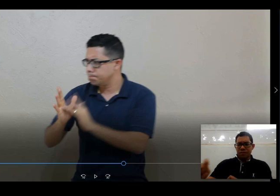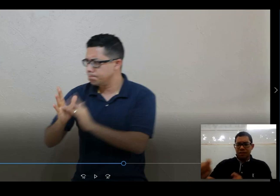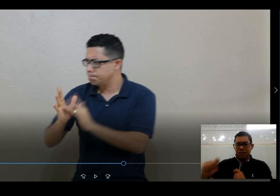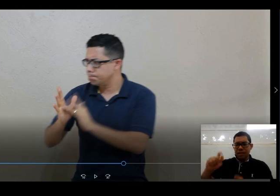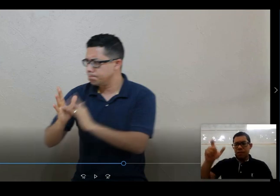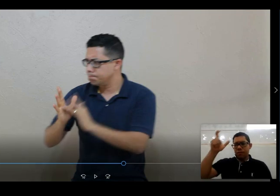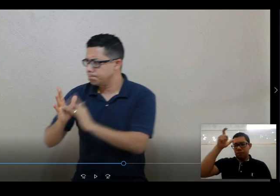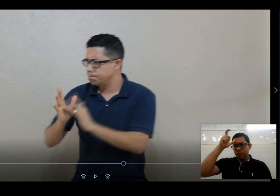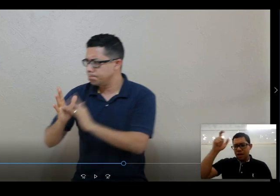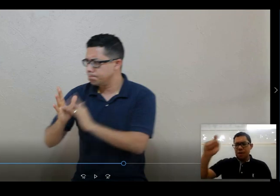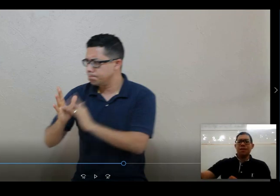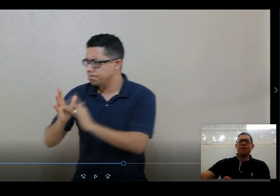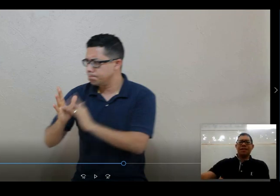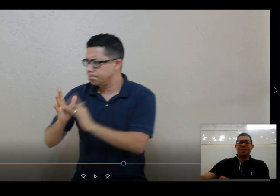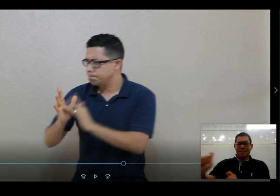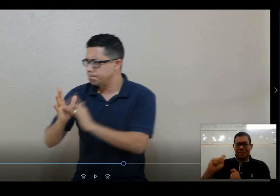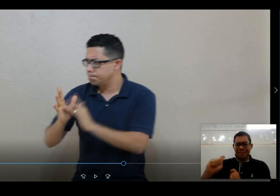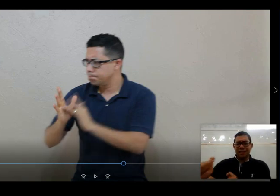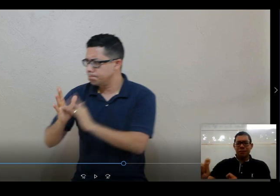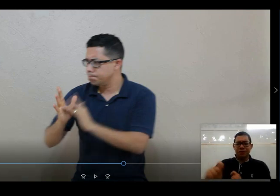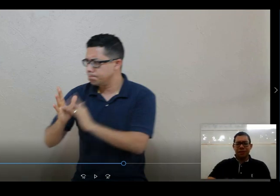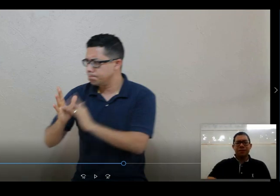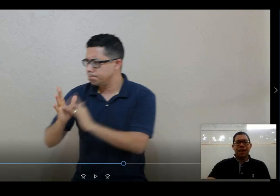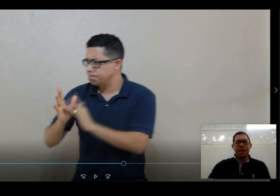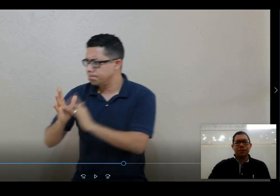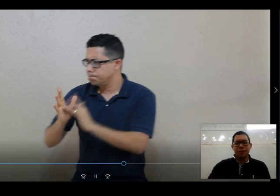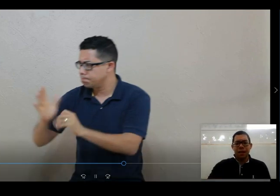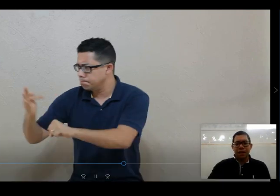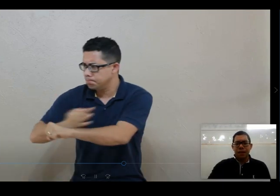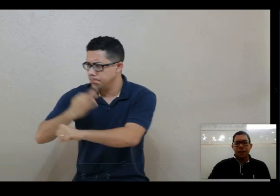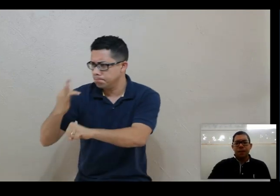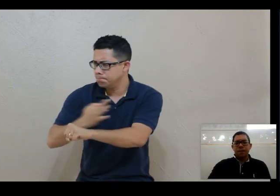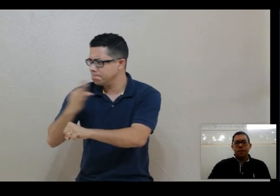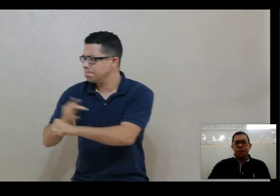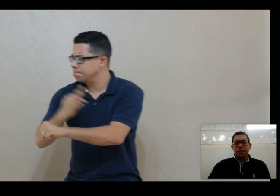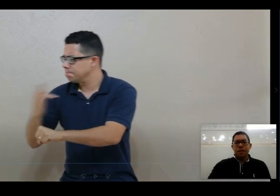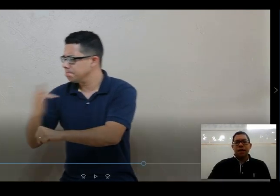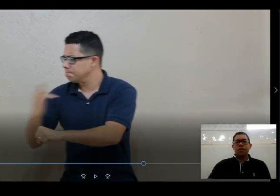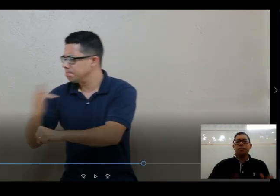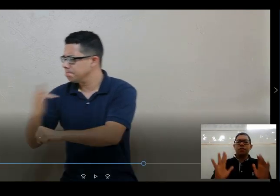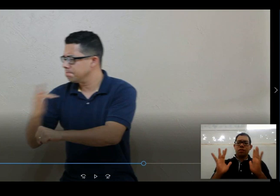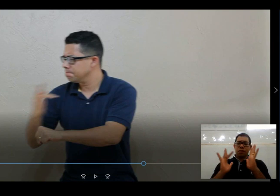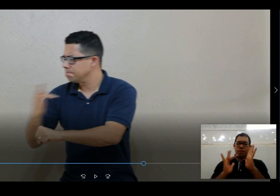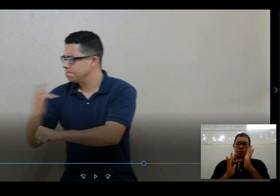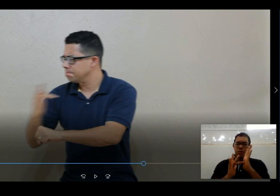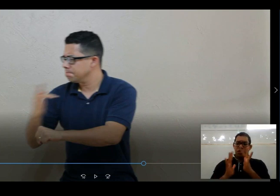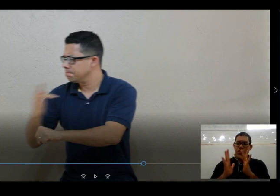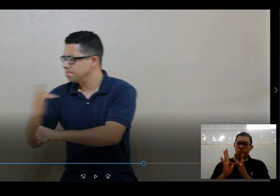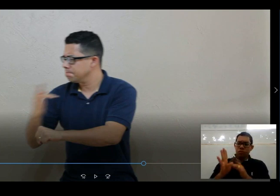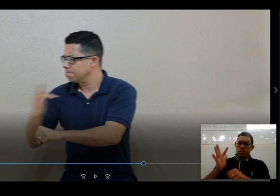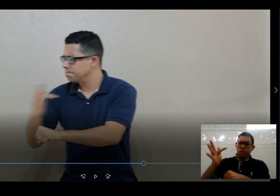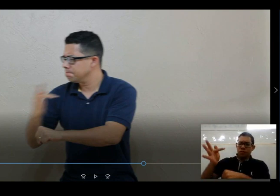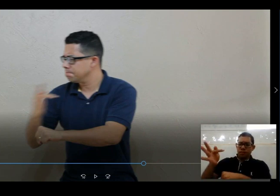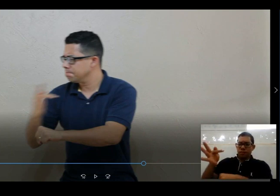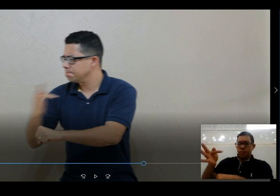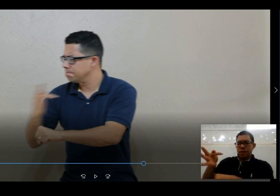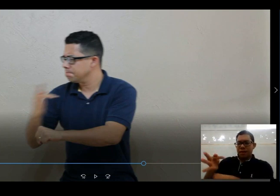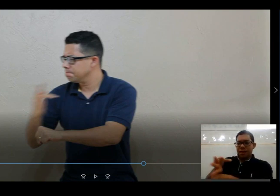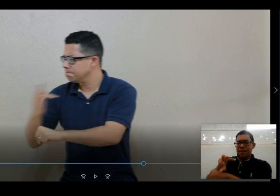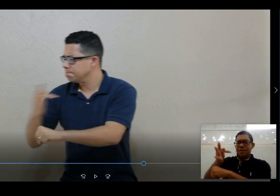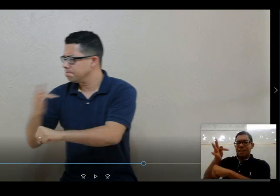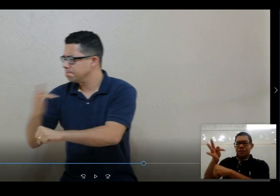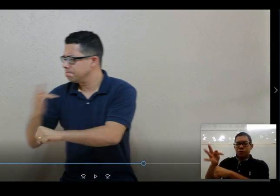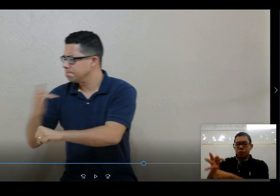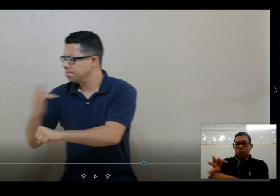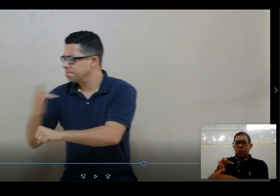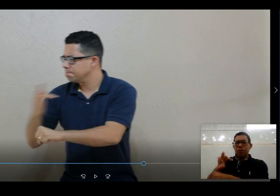estava sendo tentado pelo diabo, ele estava sendo tentado. Quem? E aí eu fiz, ó, que Jesus,